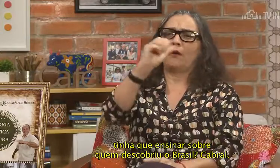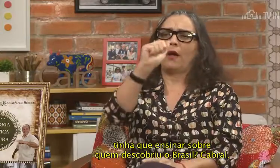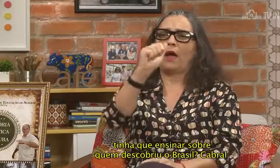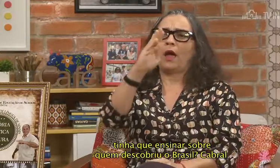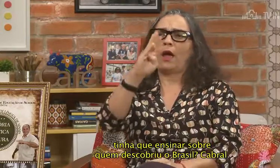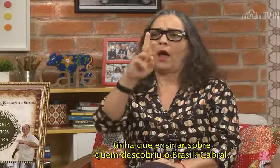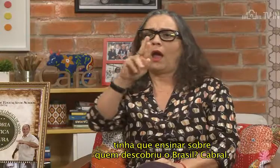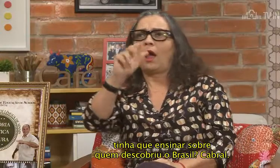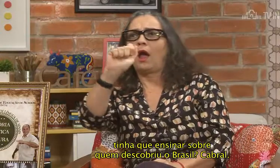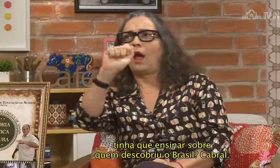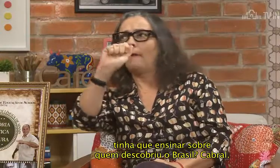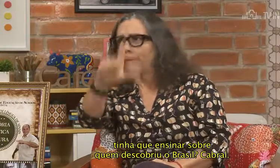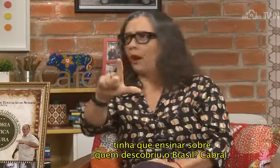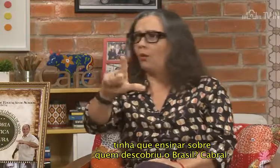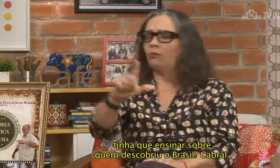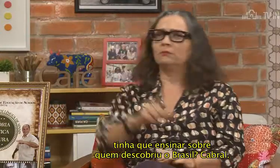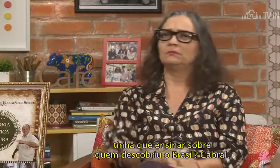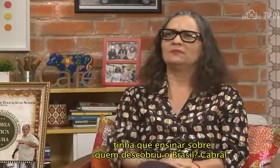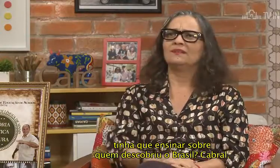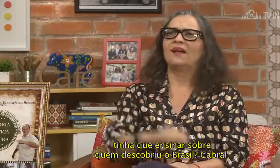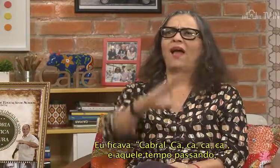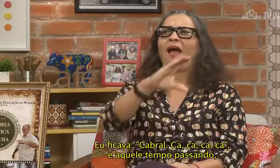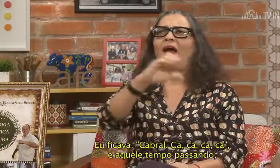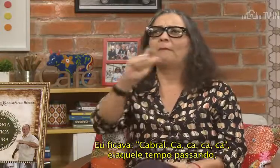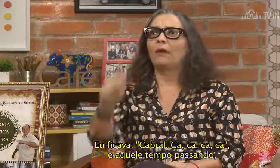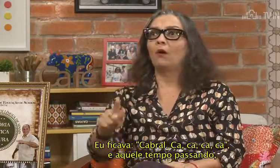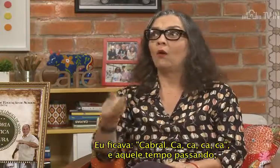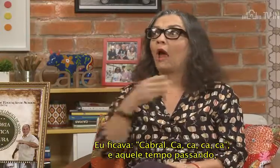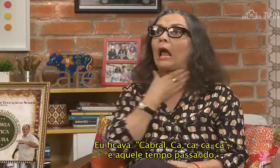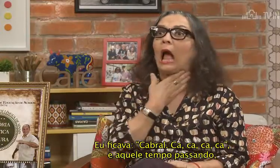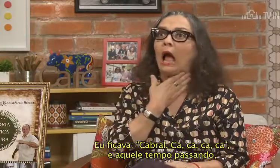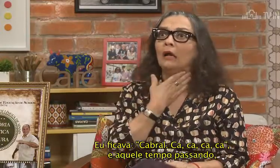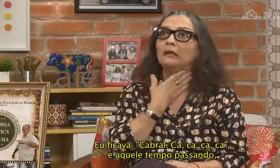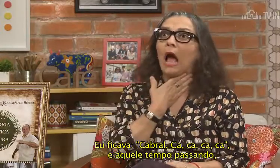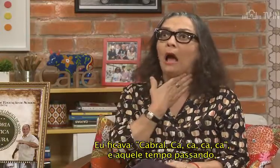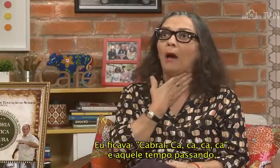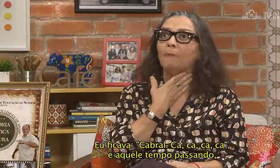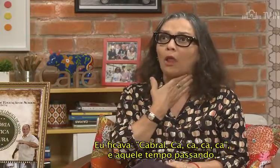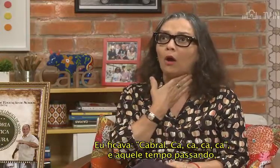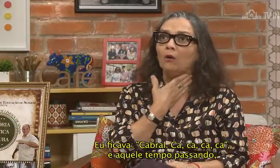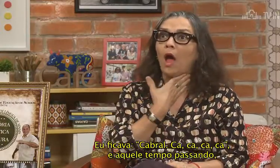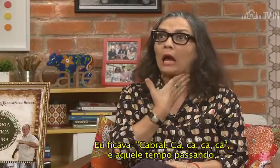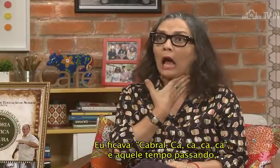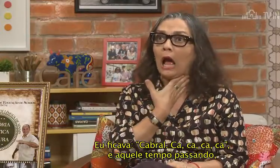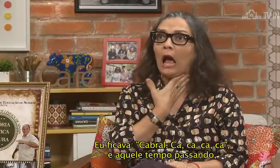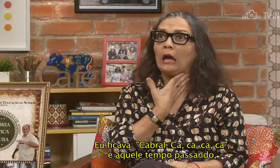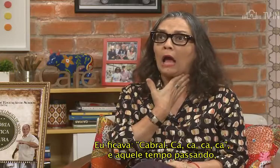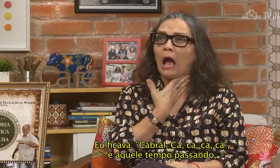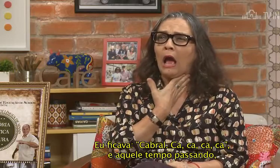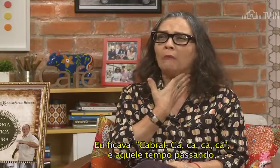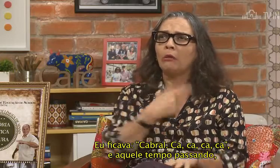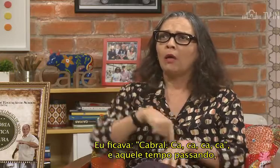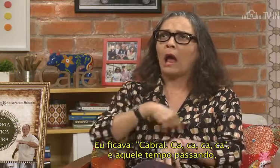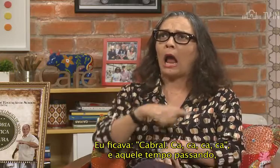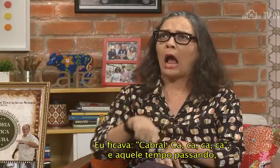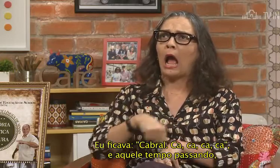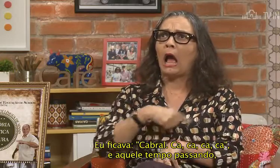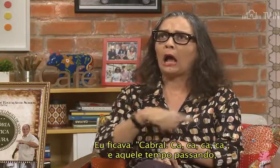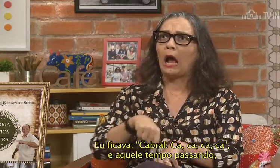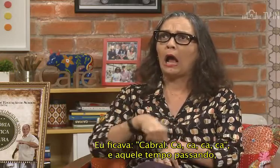sobre quem descobriu o Brasil? Cabral. Aí eu ficava, Cabral, Cá, Cá, Cá, Cá, Cá. E aquele tempo